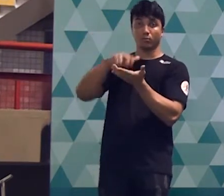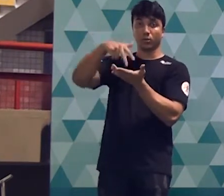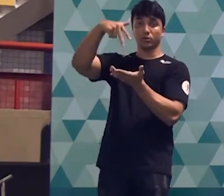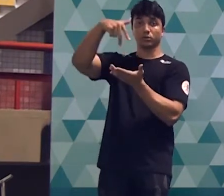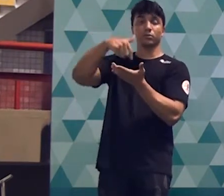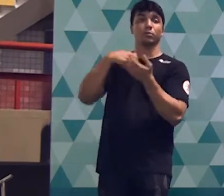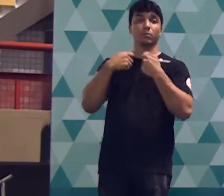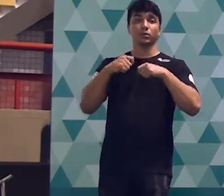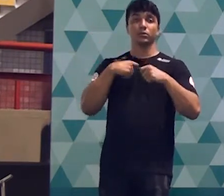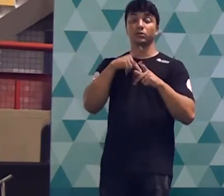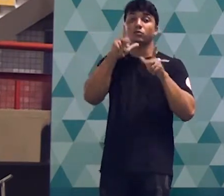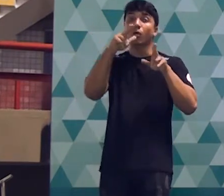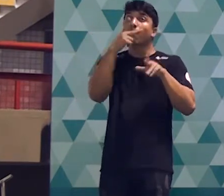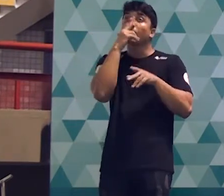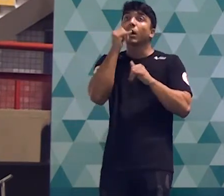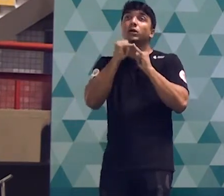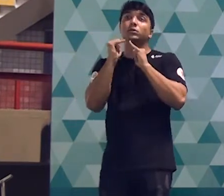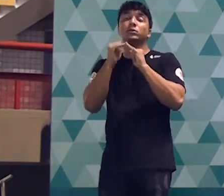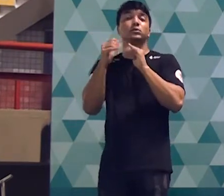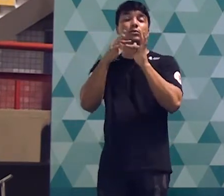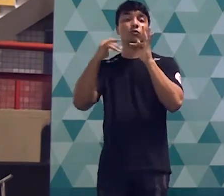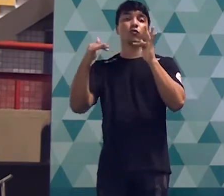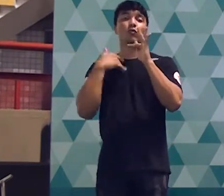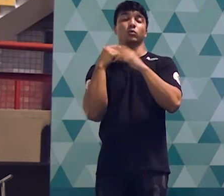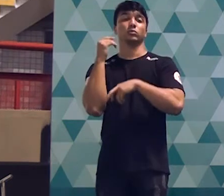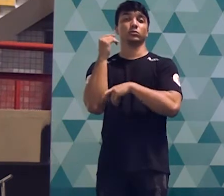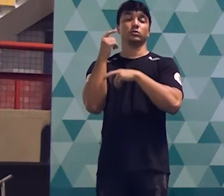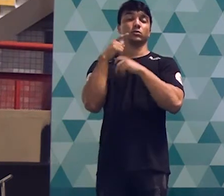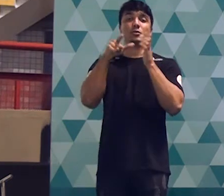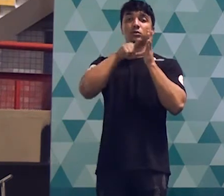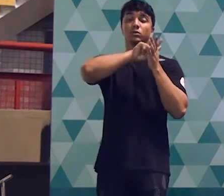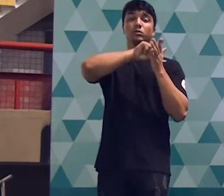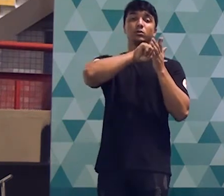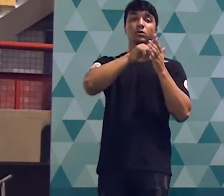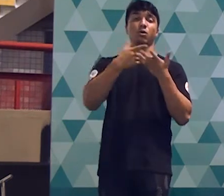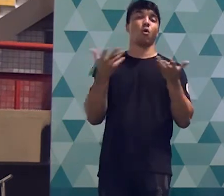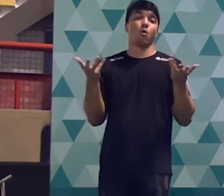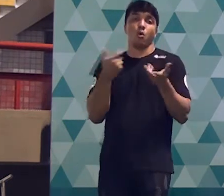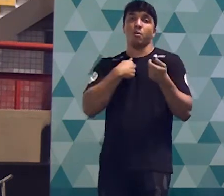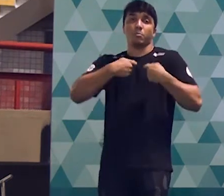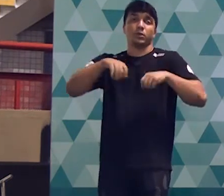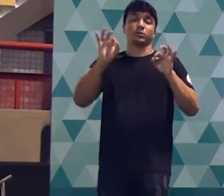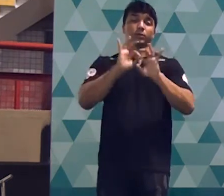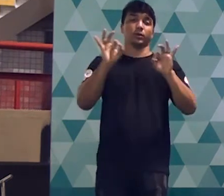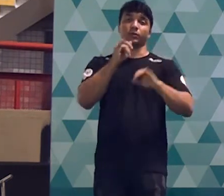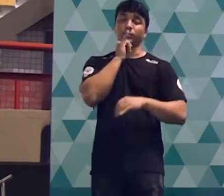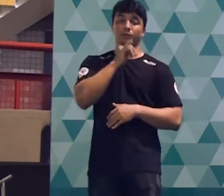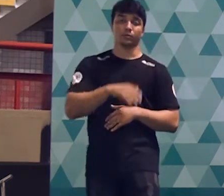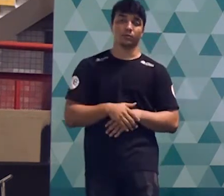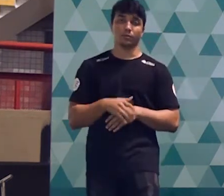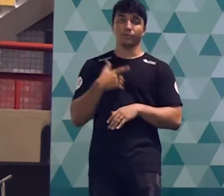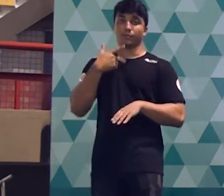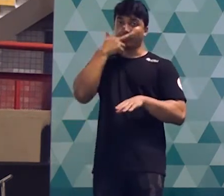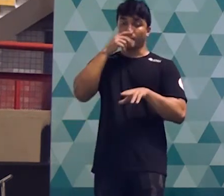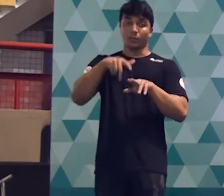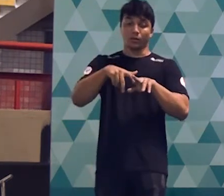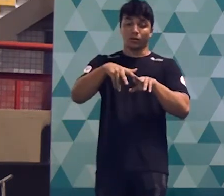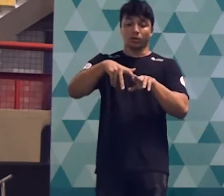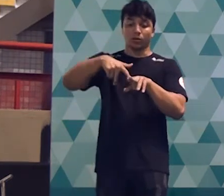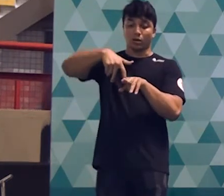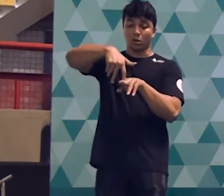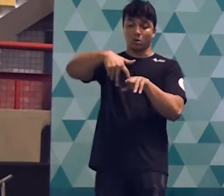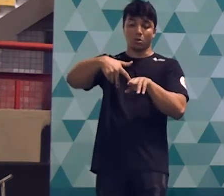para tirar uma fruta. Olha que coisa interessante. Hoje eu não preciso me equilibrar numa canoa